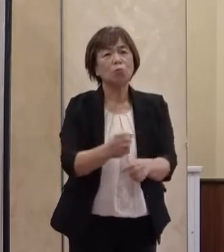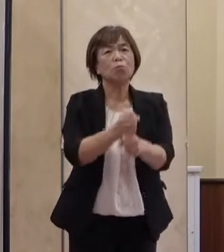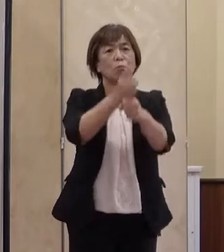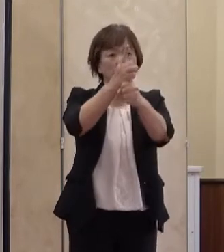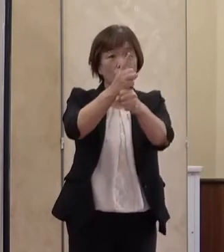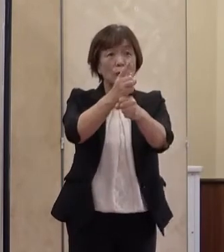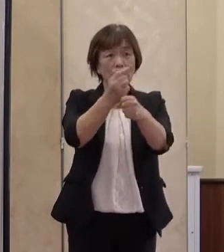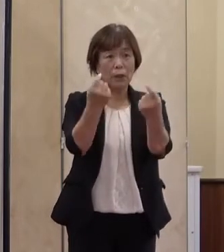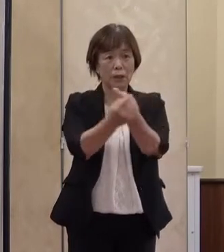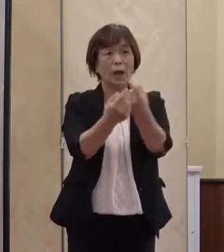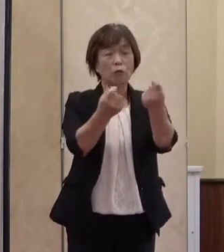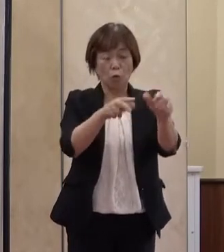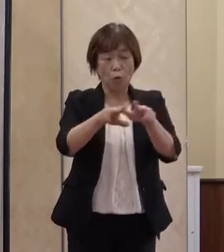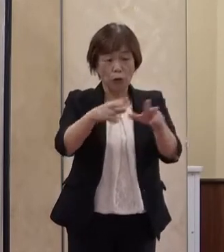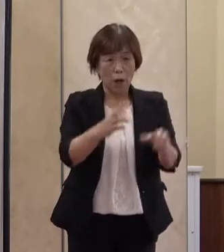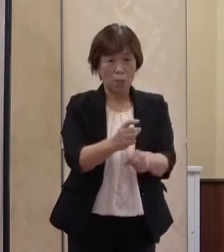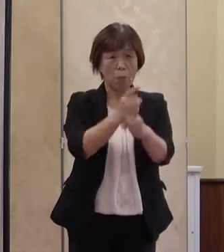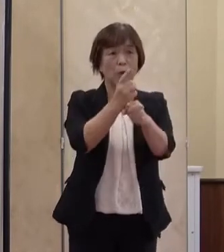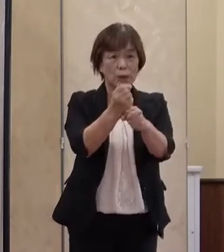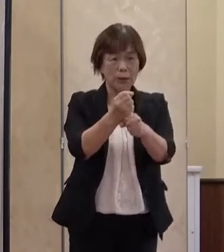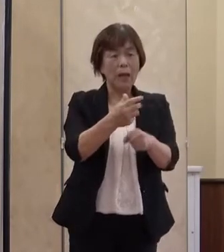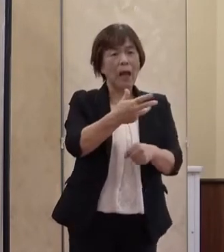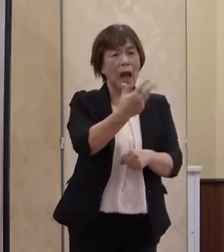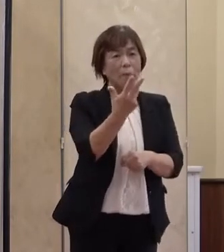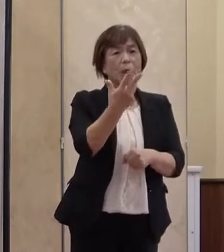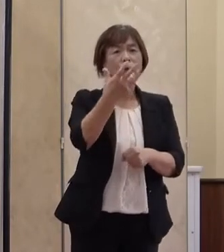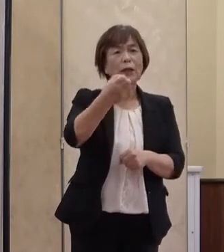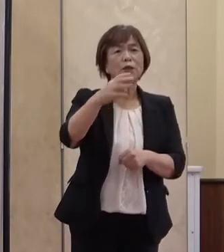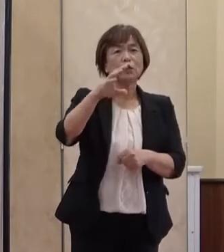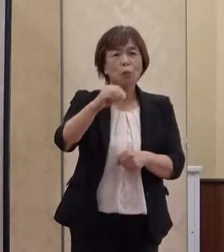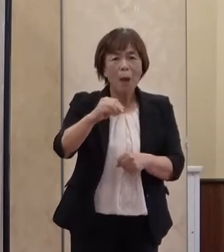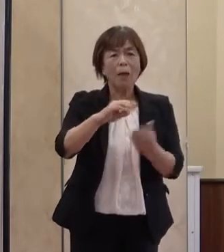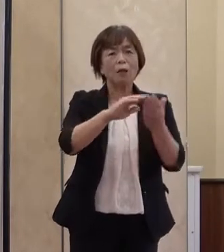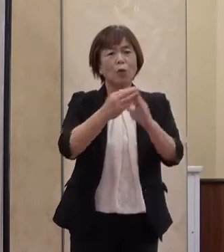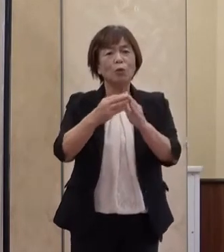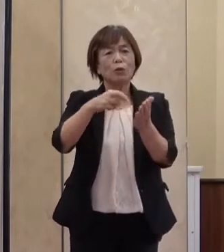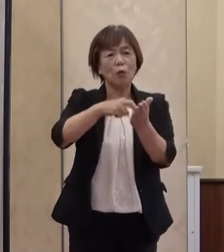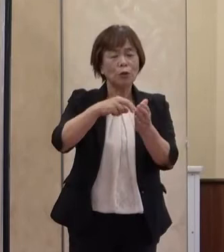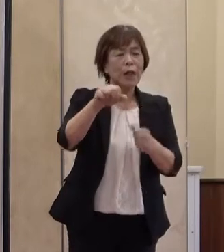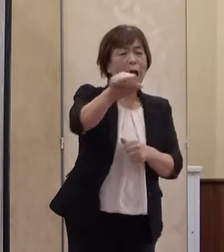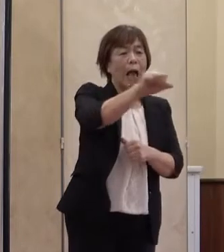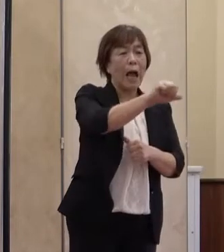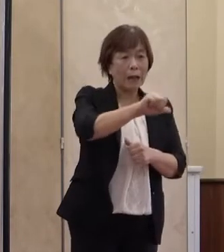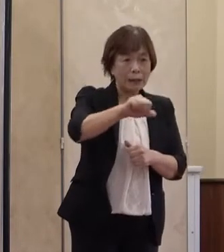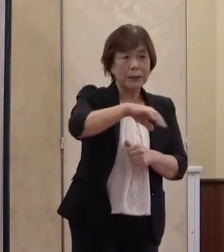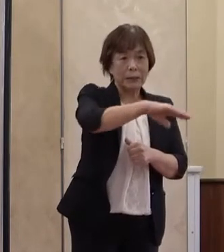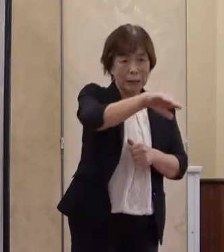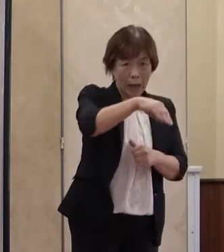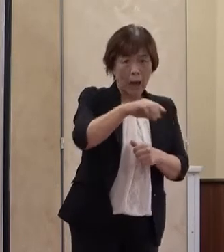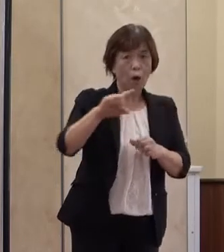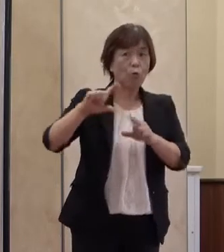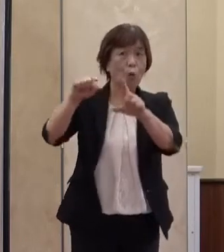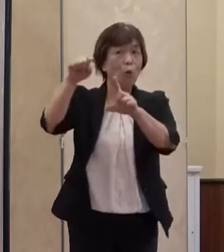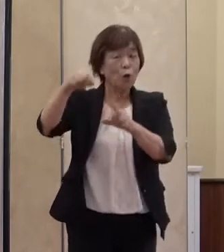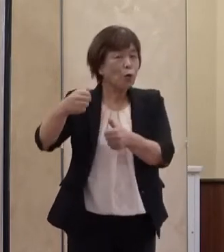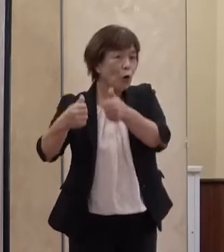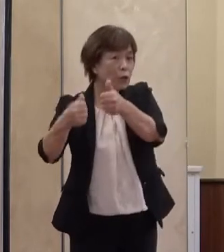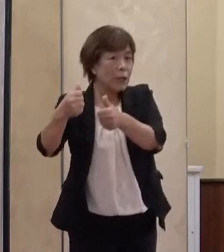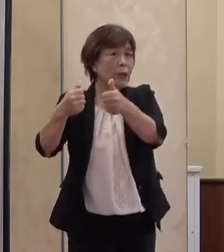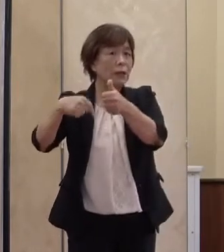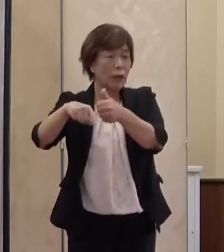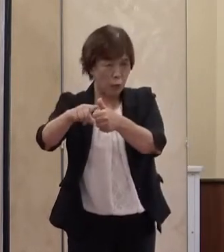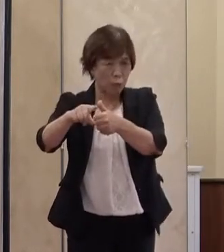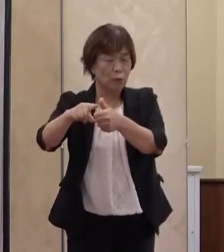ので、その880万都市として、アジアとの競争、東京との切磋琢磨ができるぐ